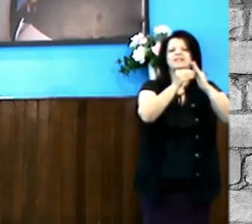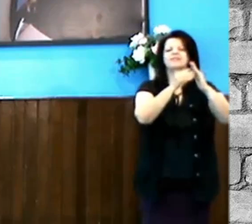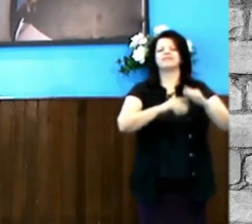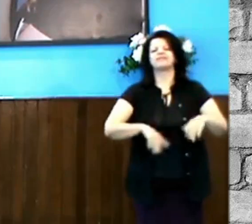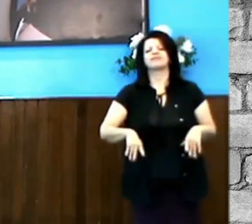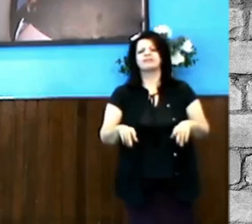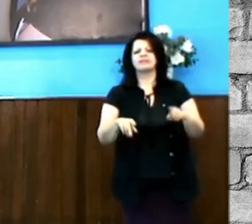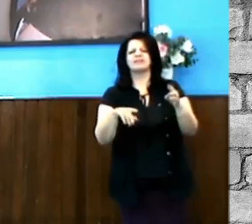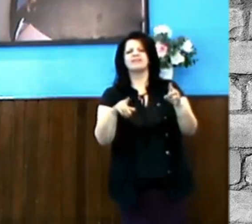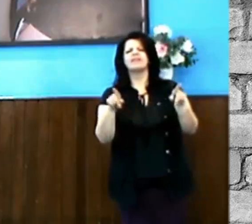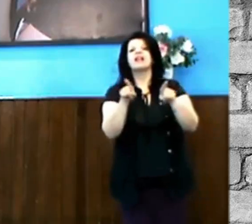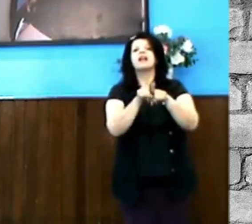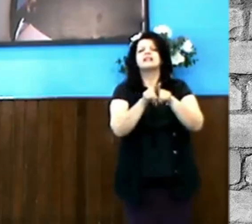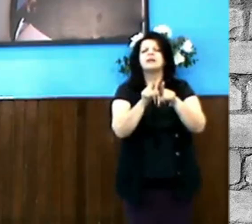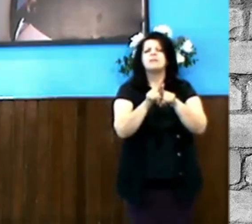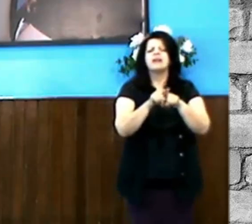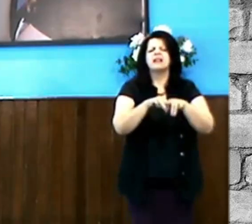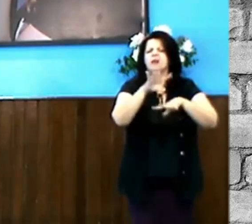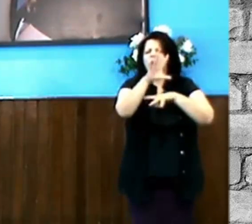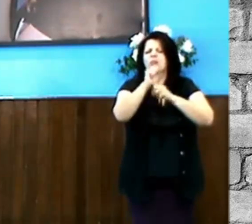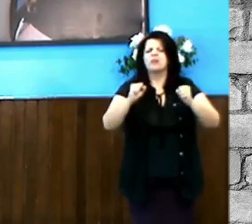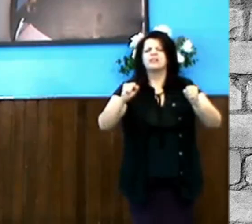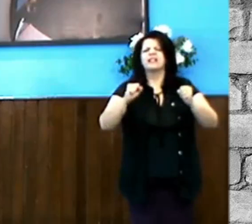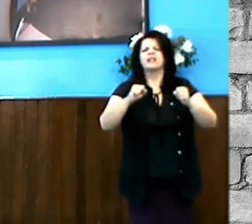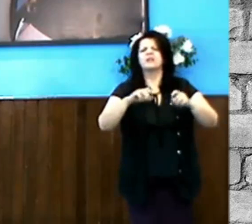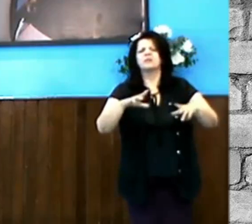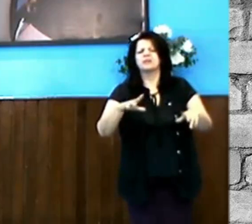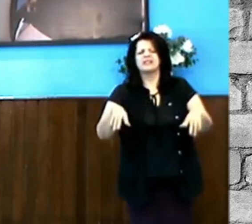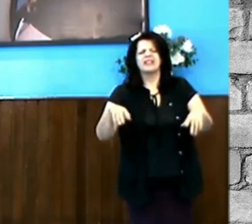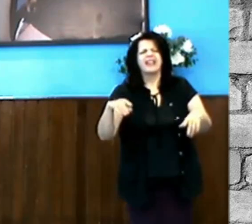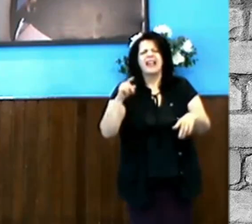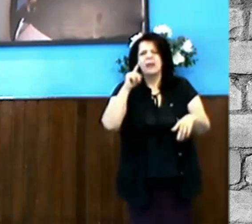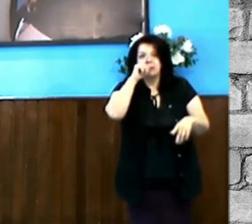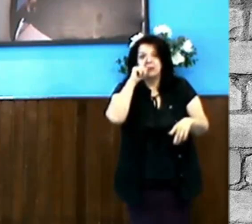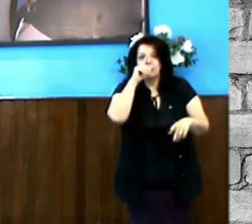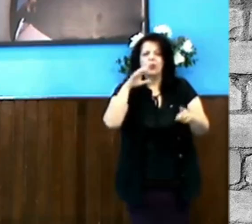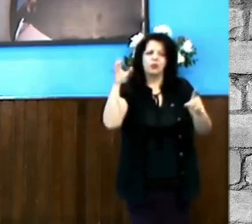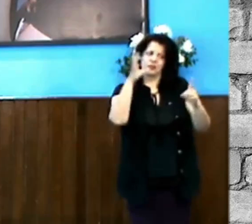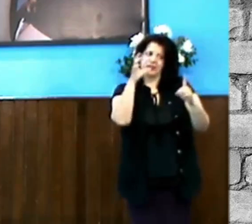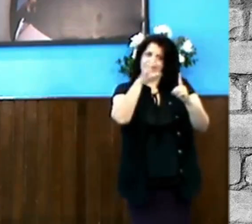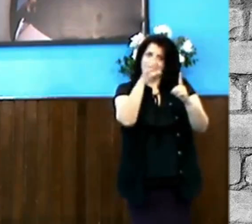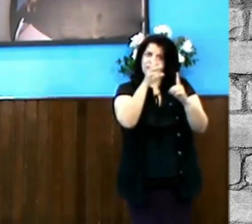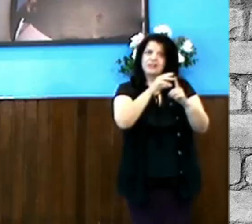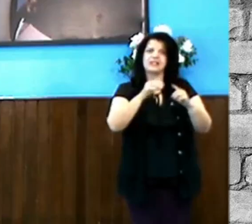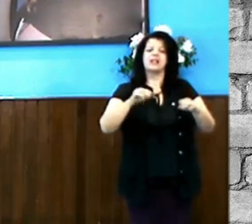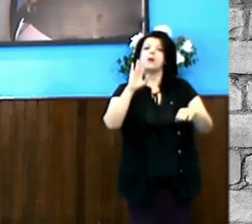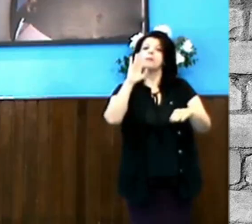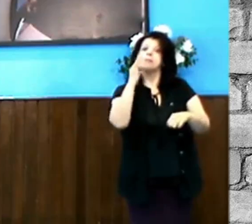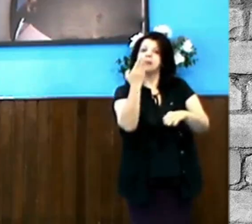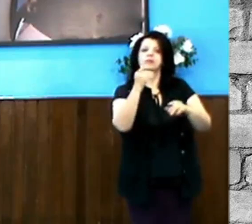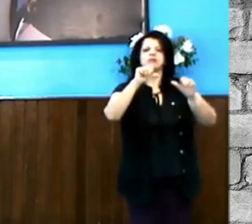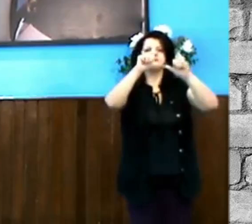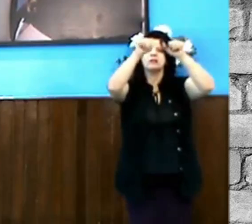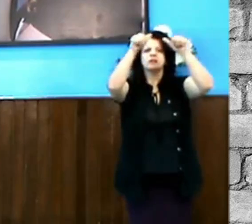o risco da idolatria, os falsos deuses. O Salmo 115 fala que se tornam semelhantes a eles os que